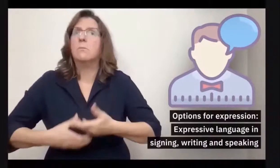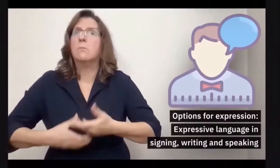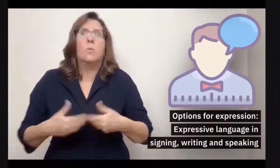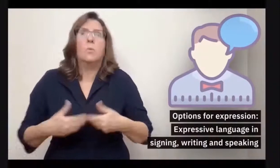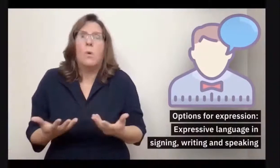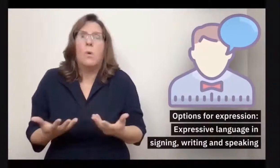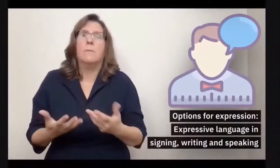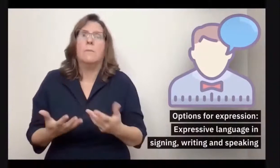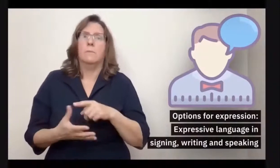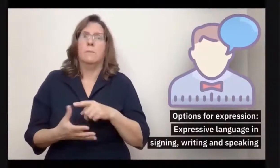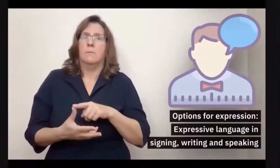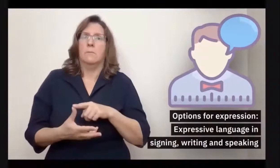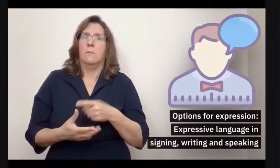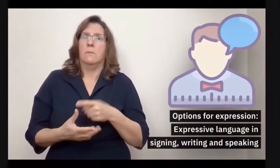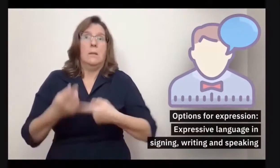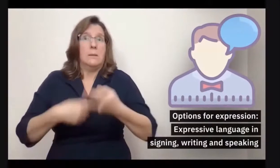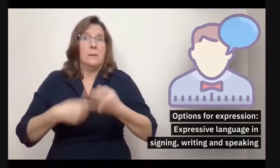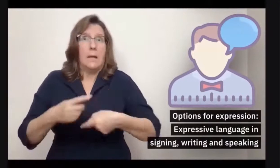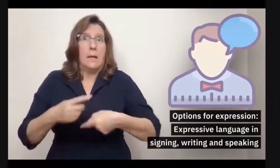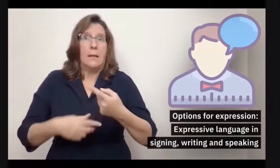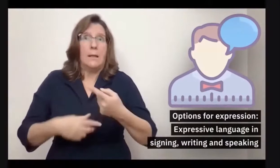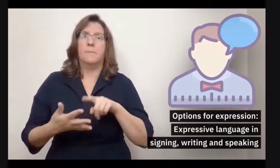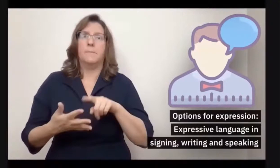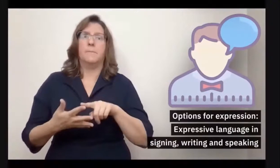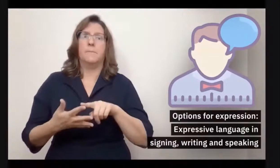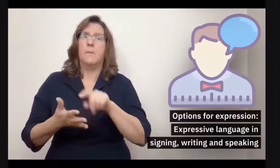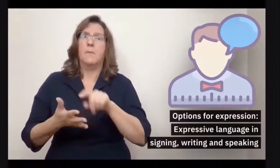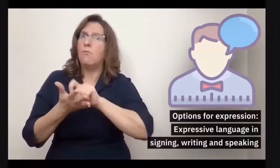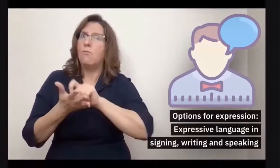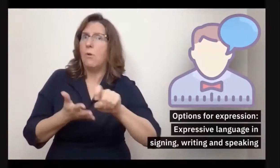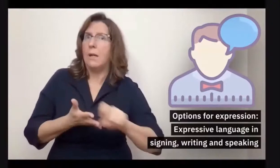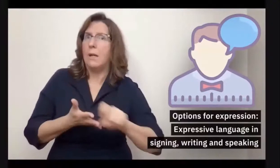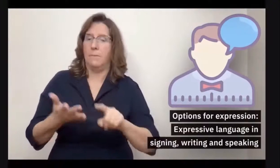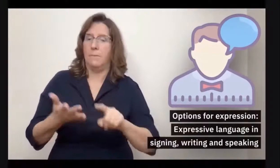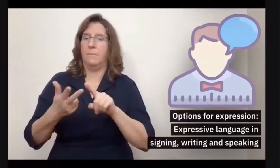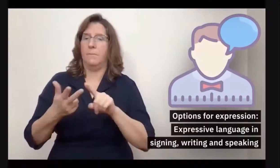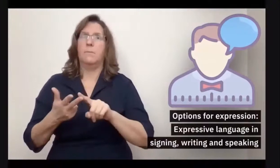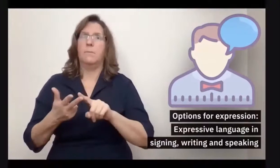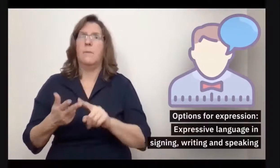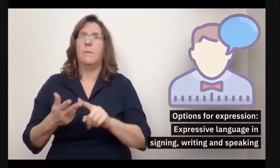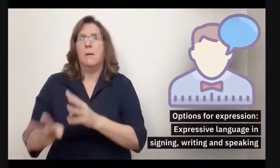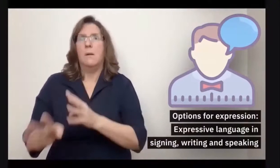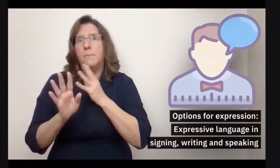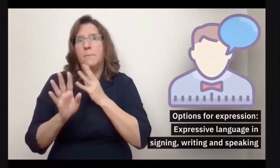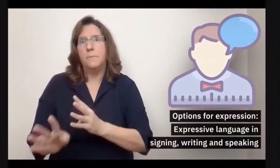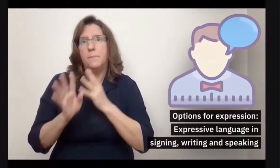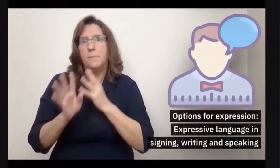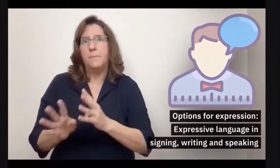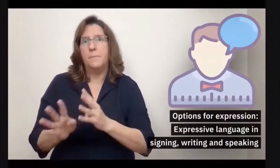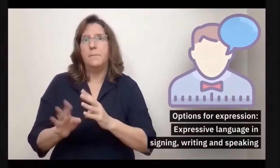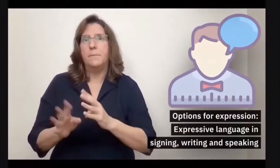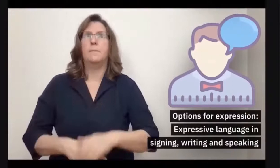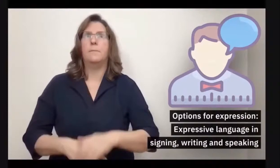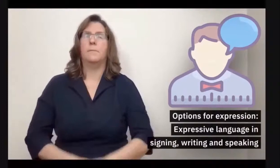autoexpresión, incluyendo las señas, la escritura y también hablando.